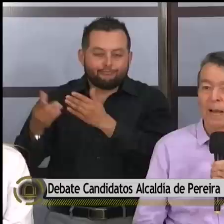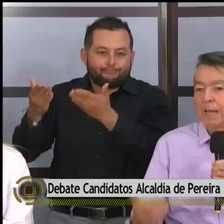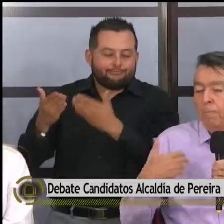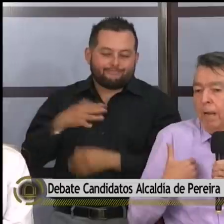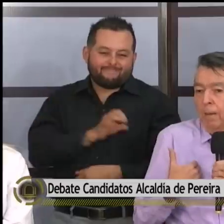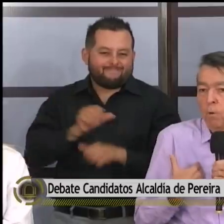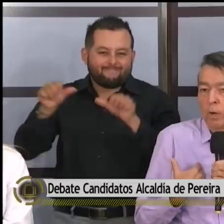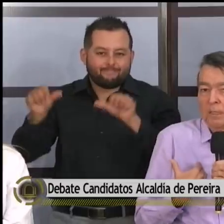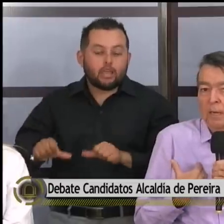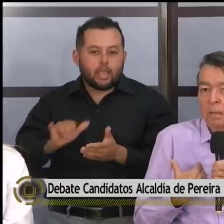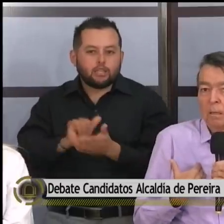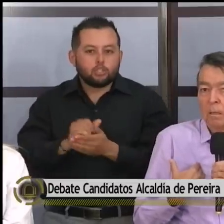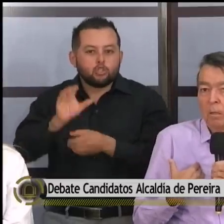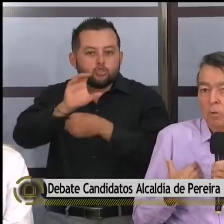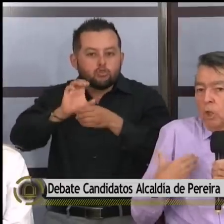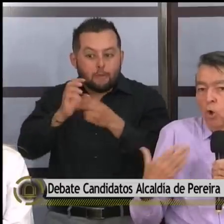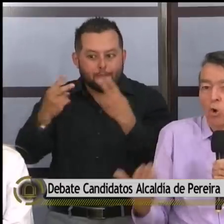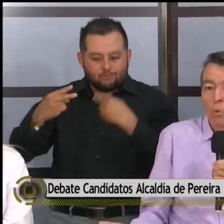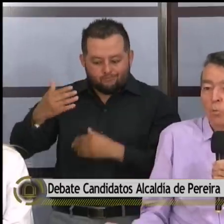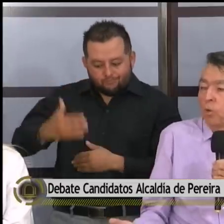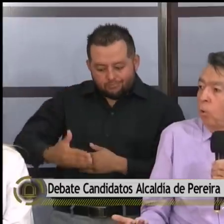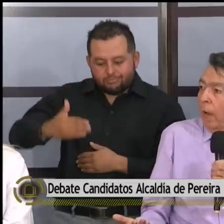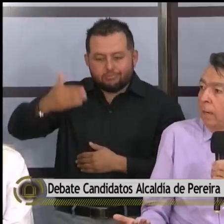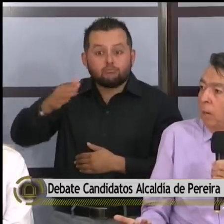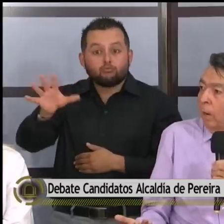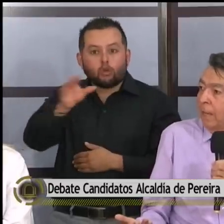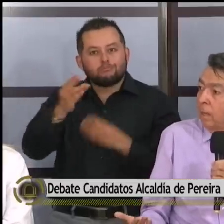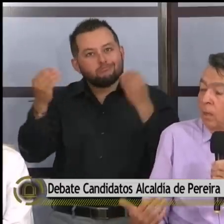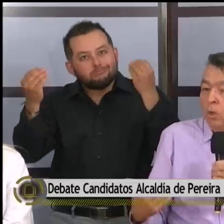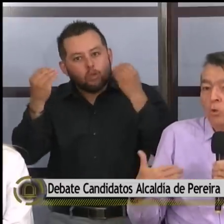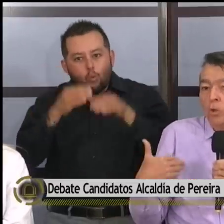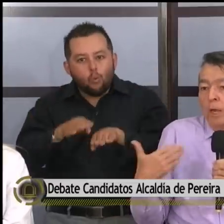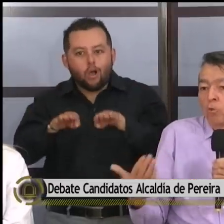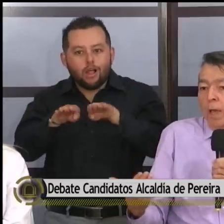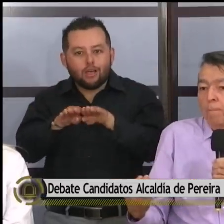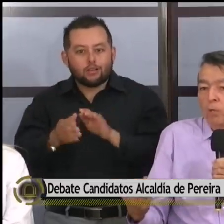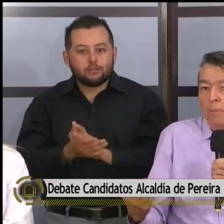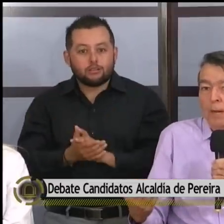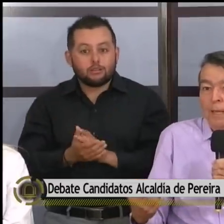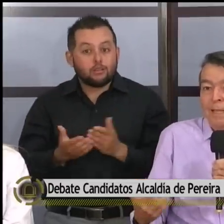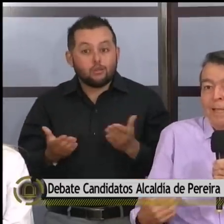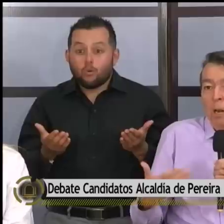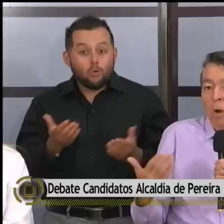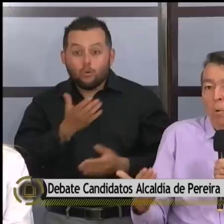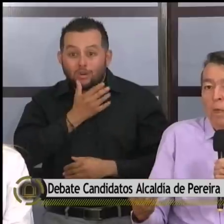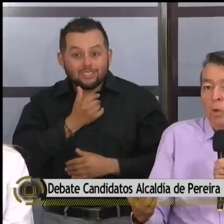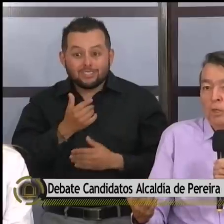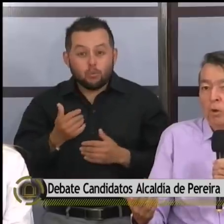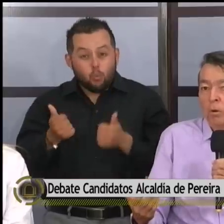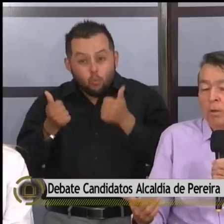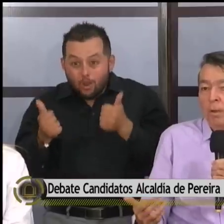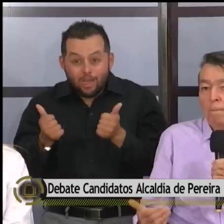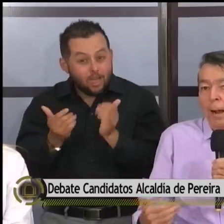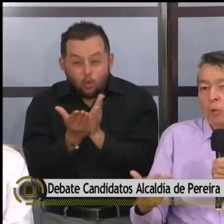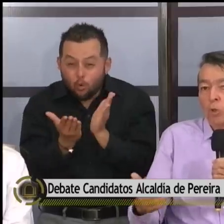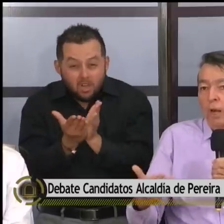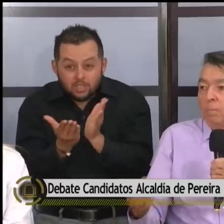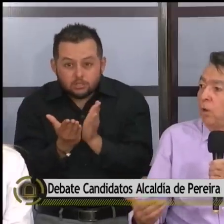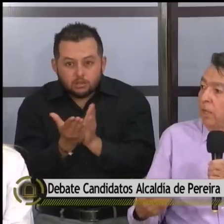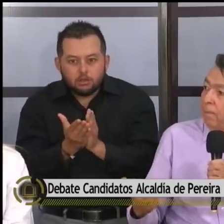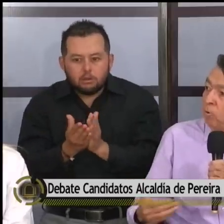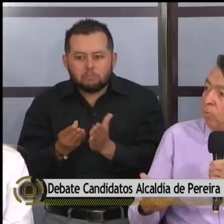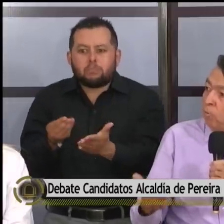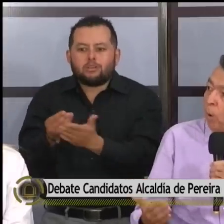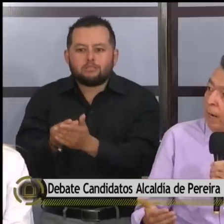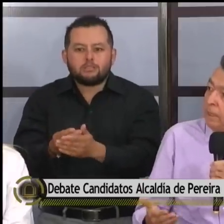esa ciudad, que fue la que me vio crecer, donde todos nos pudimos educar en igualdad, donde no sea posible tener una buena educación pagando 3